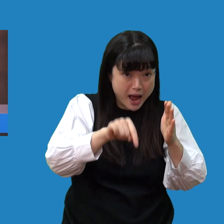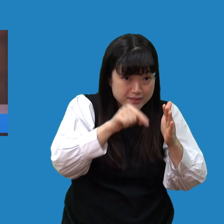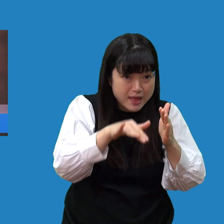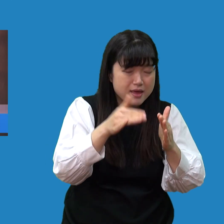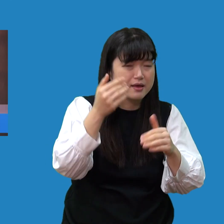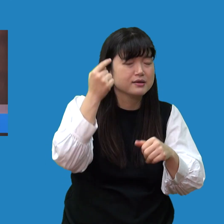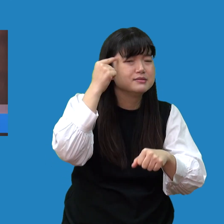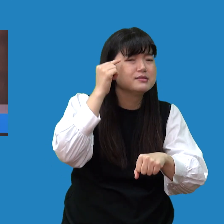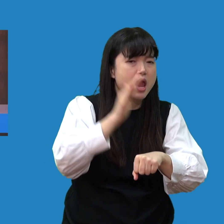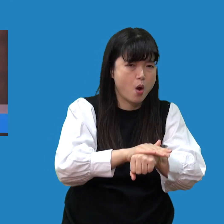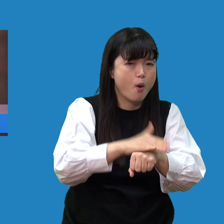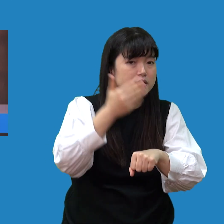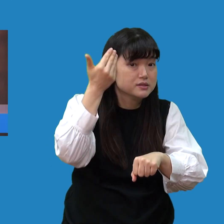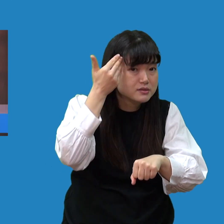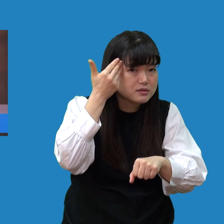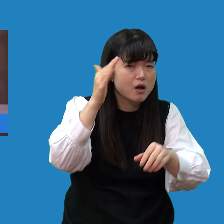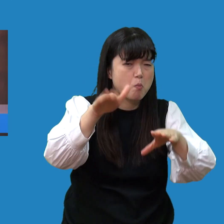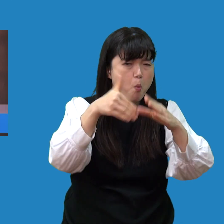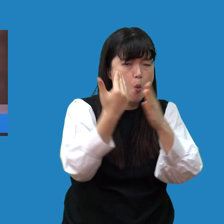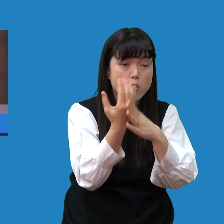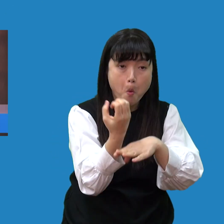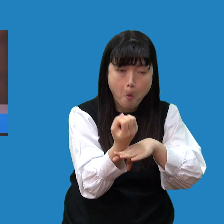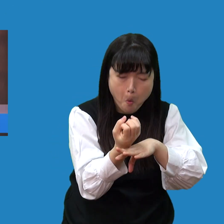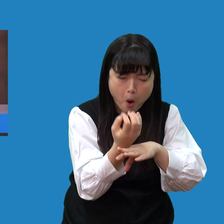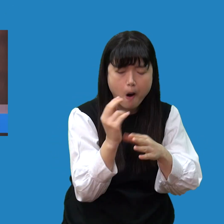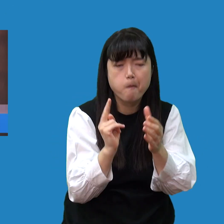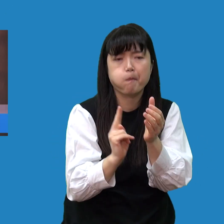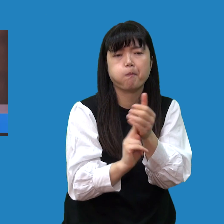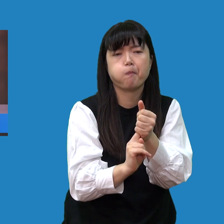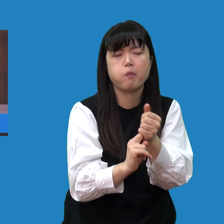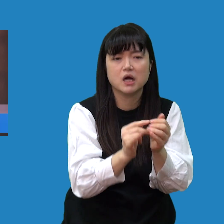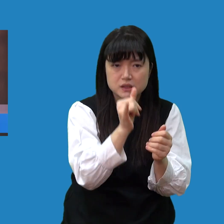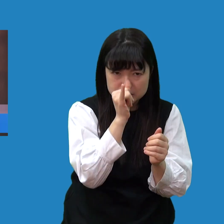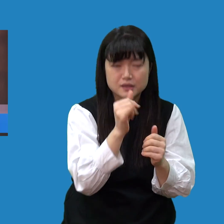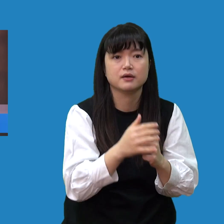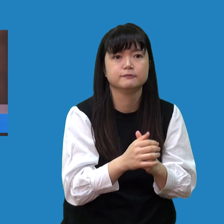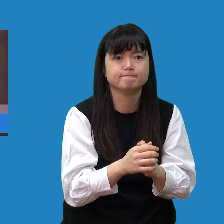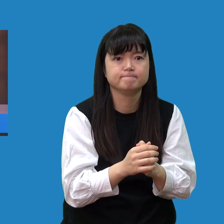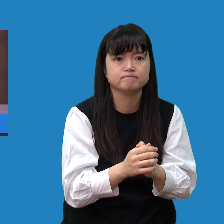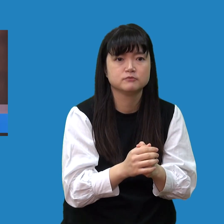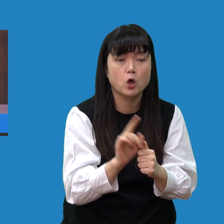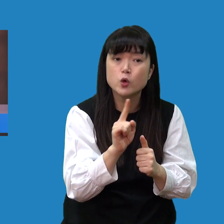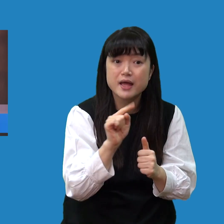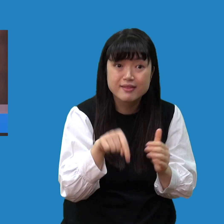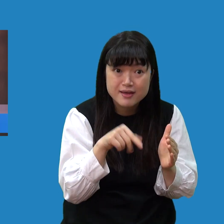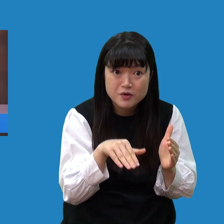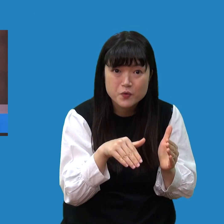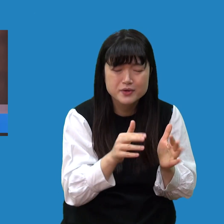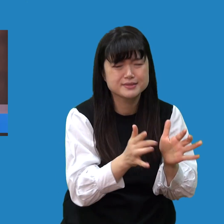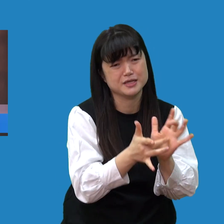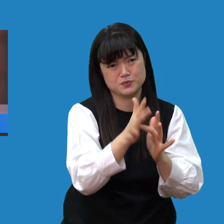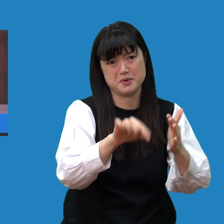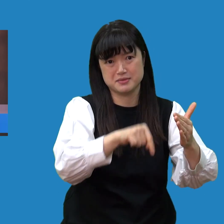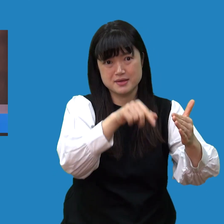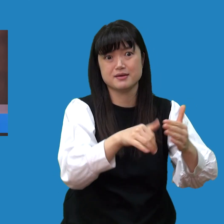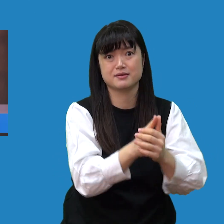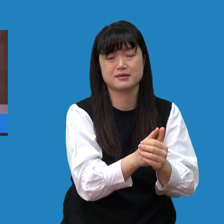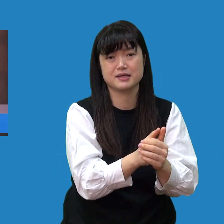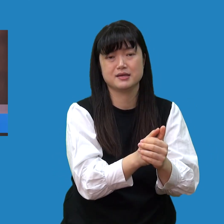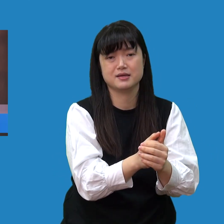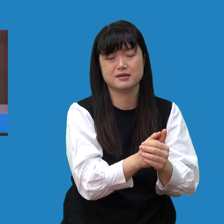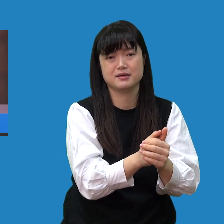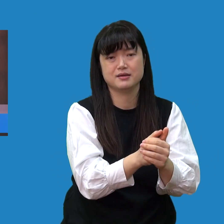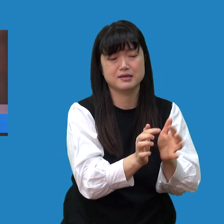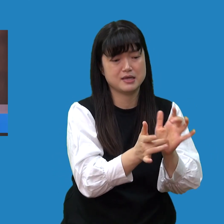그 안에는 지혜와 지식의 모든 보화가 감추어져 있느니라. 어디 안에? 그 안에가